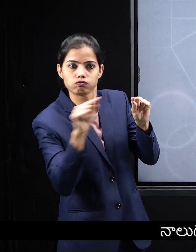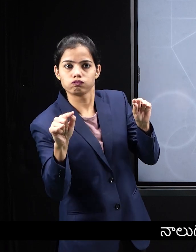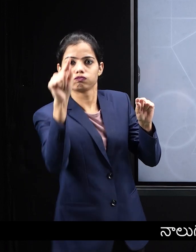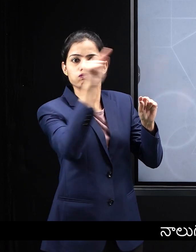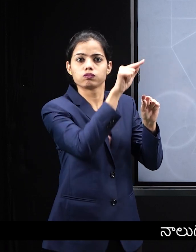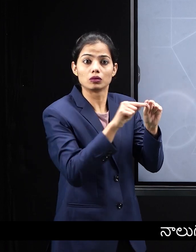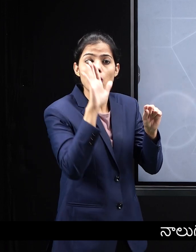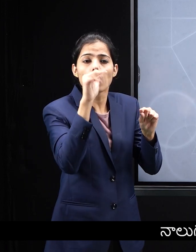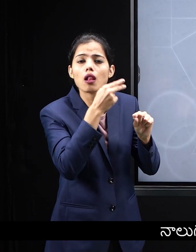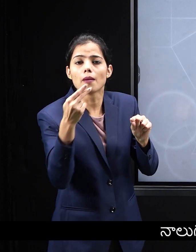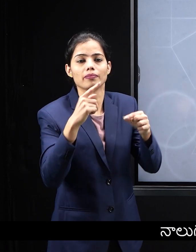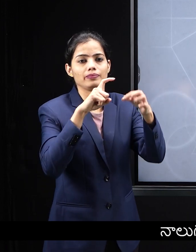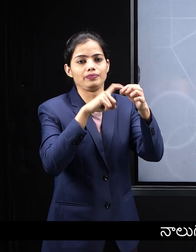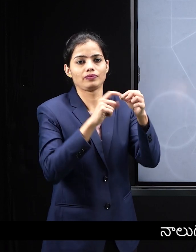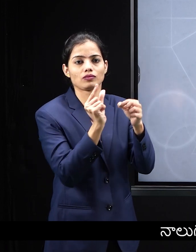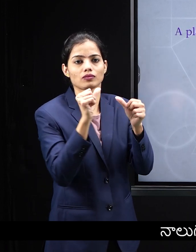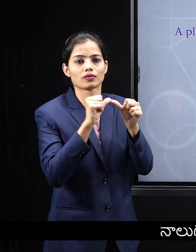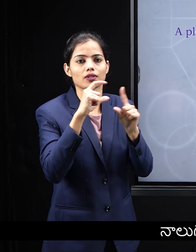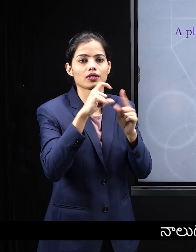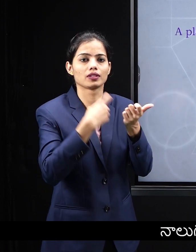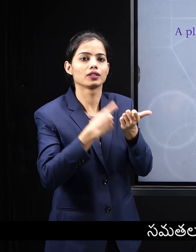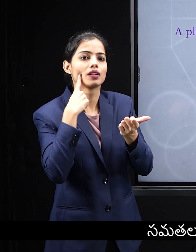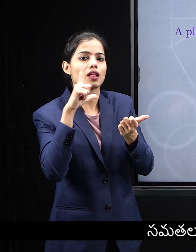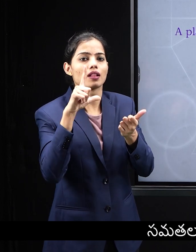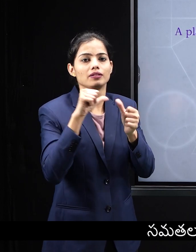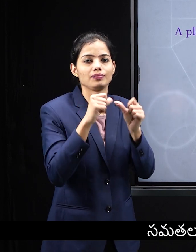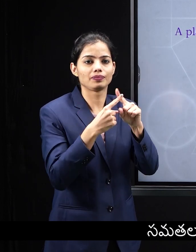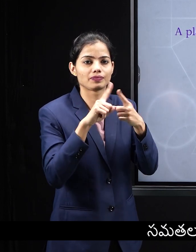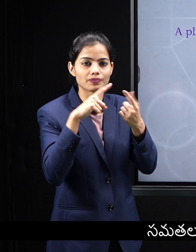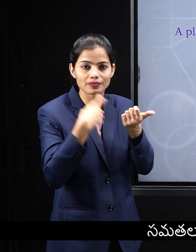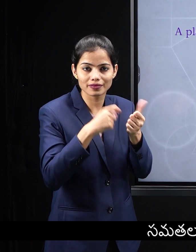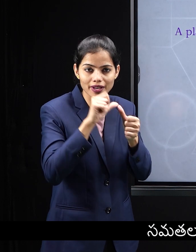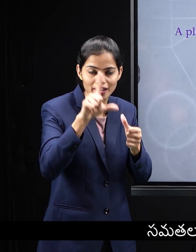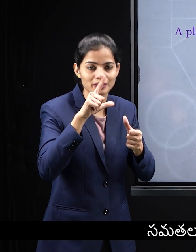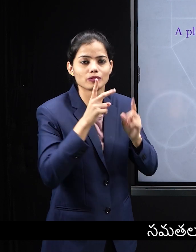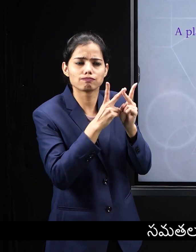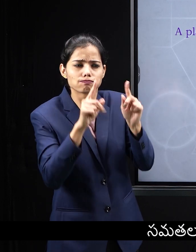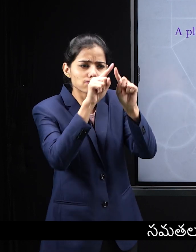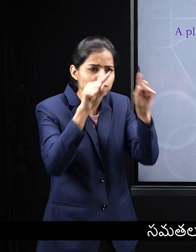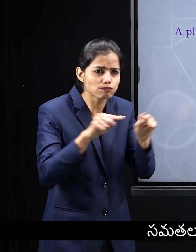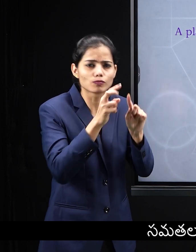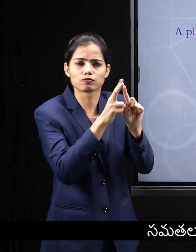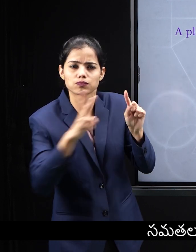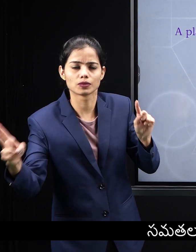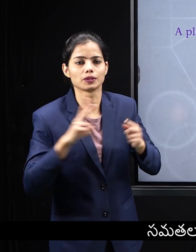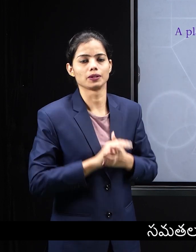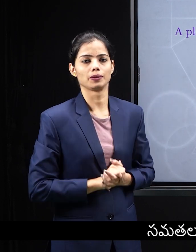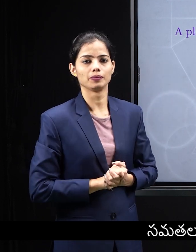4 వైపులా సరిహద్దులుగా ఉన్న సమతల బొమ్మను చతుర్భుజం అంటారు.